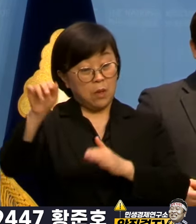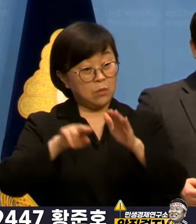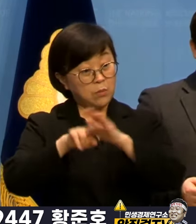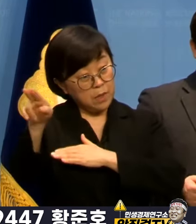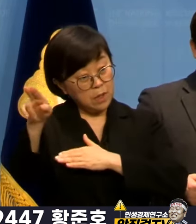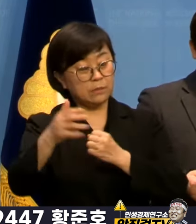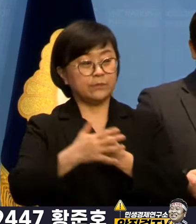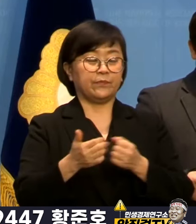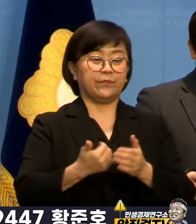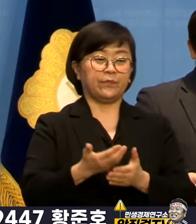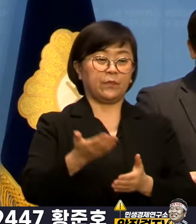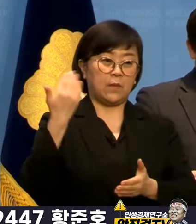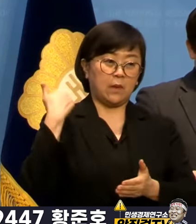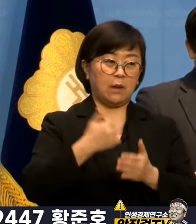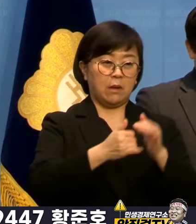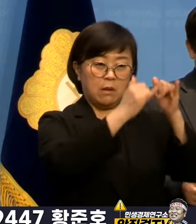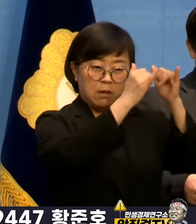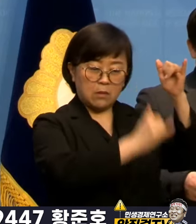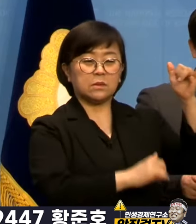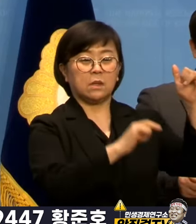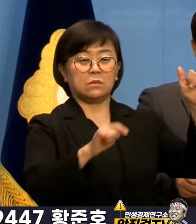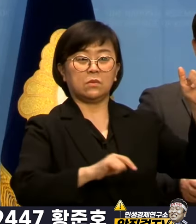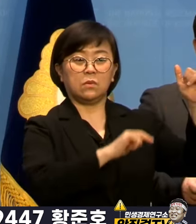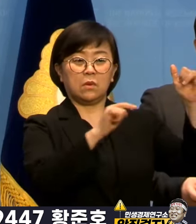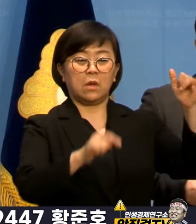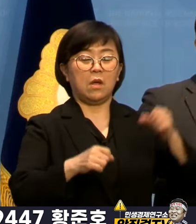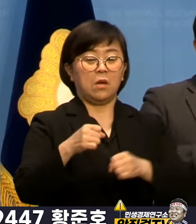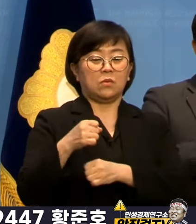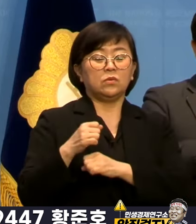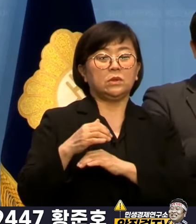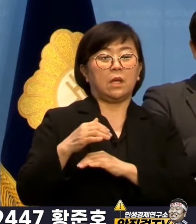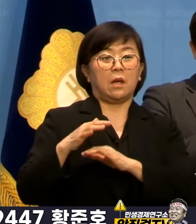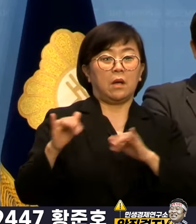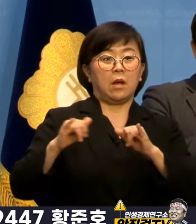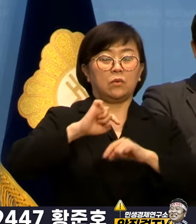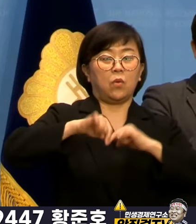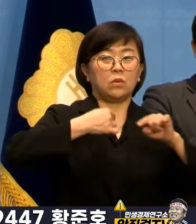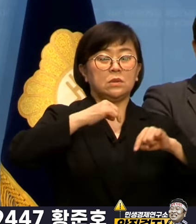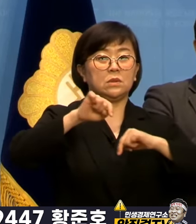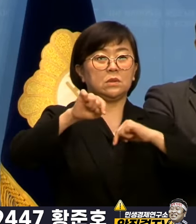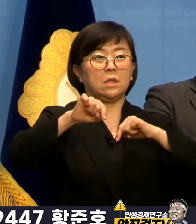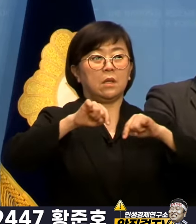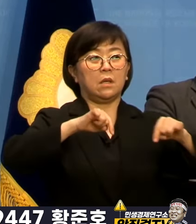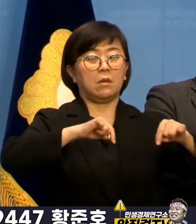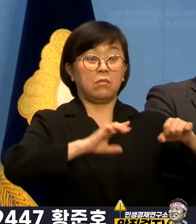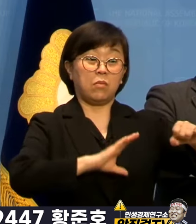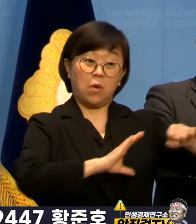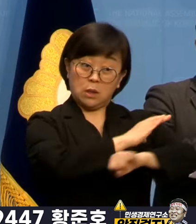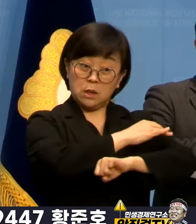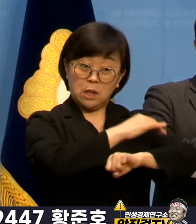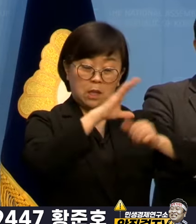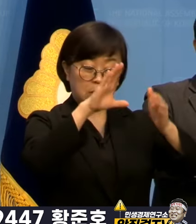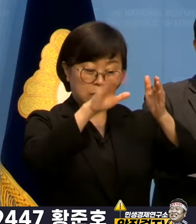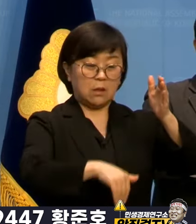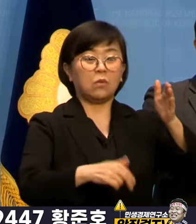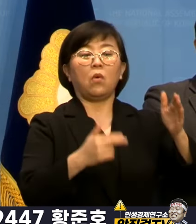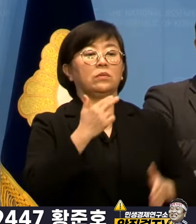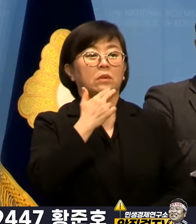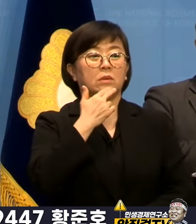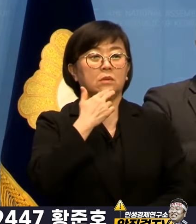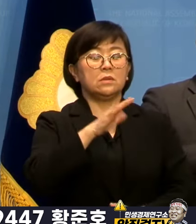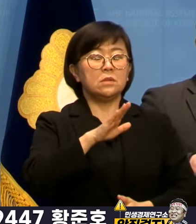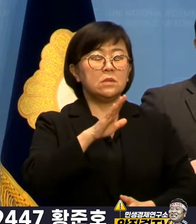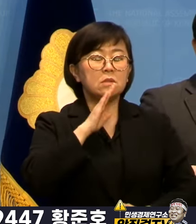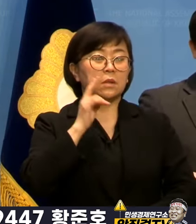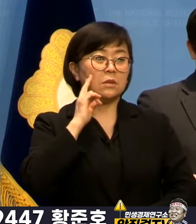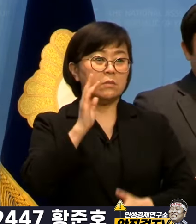히트는 지난날 우리 역사 속에 군사 독재 등 권위주의 정권 하에서도 벌어질 수 없었던